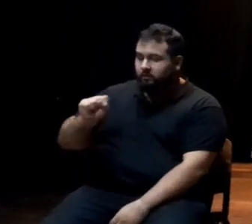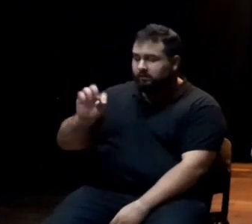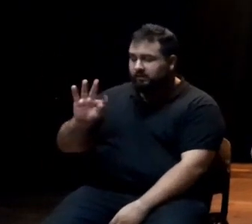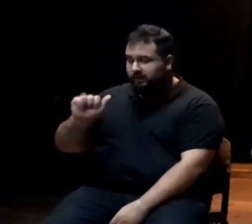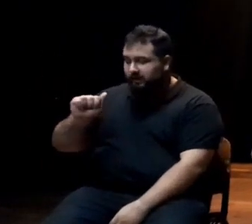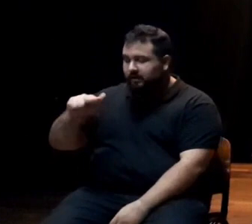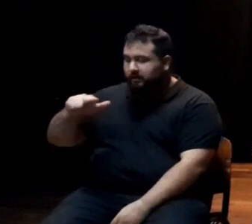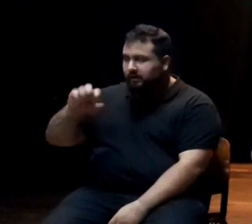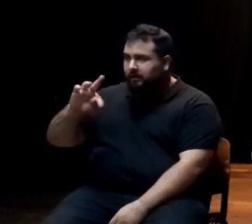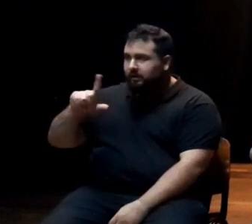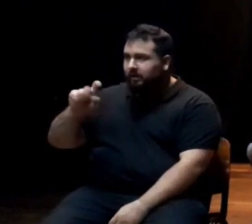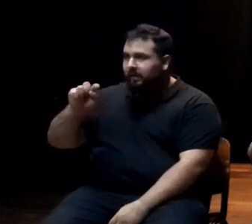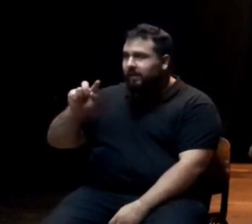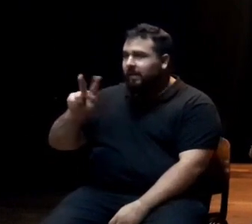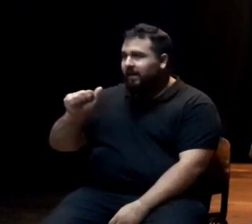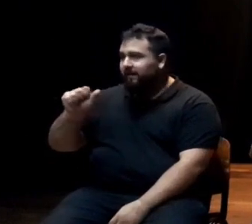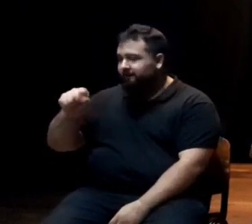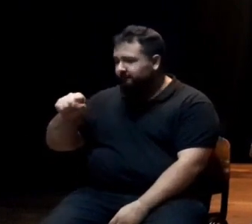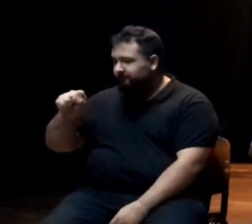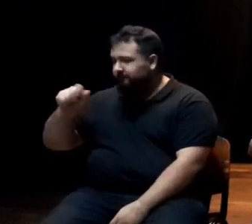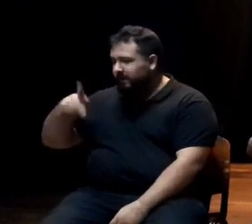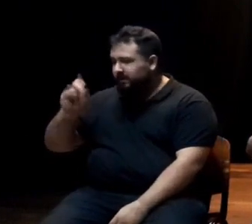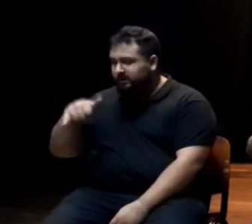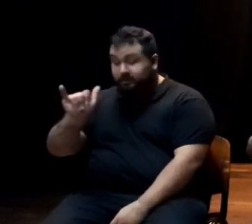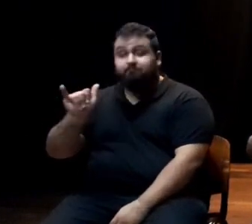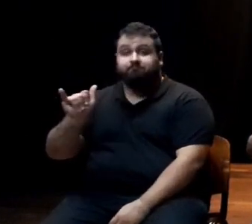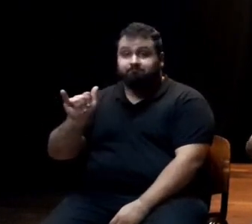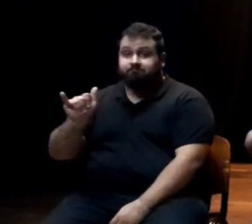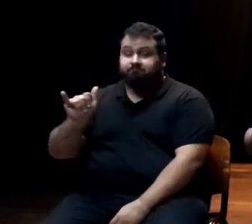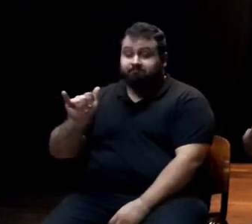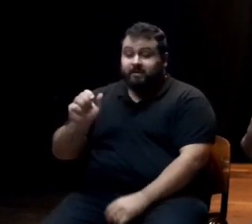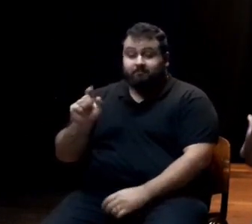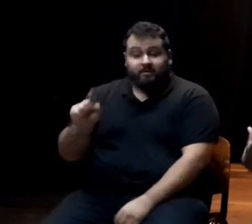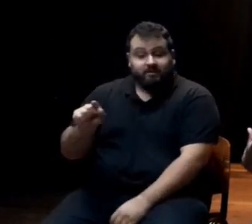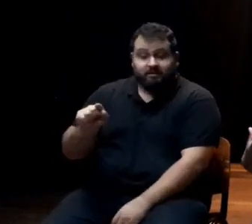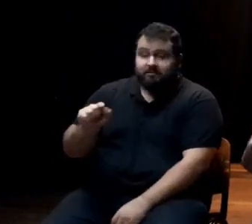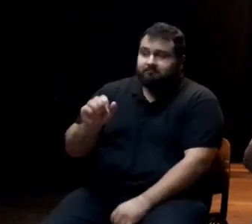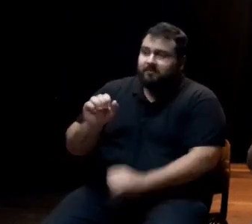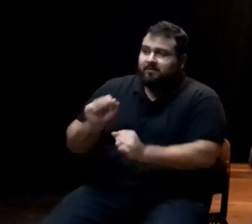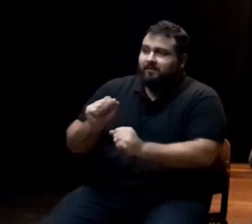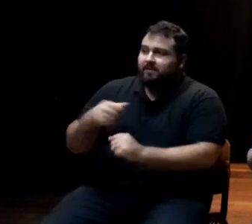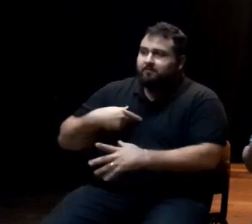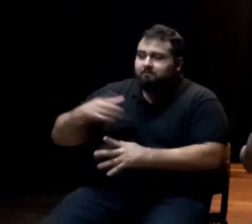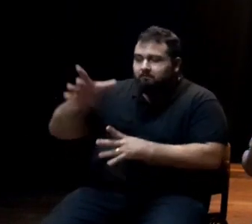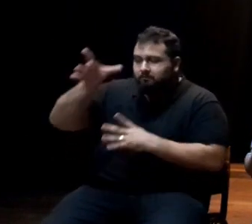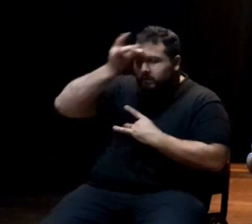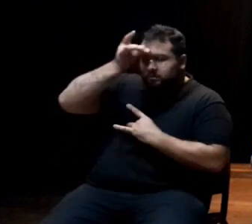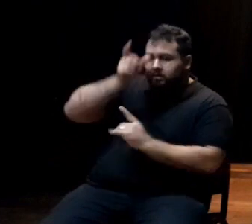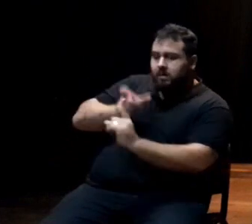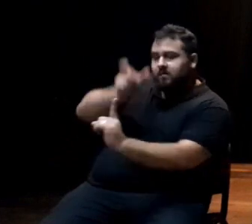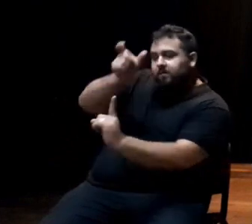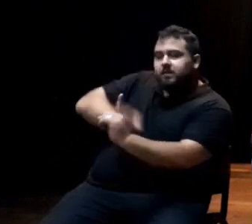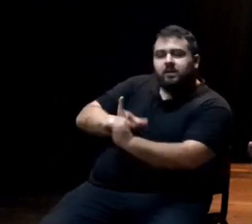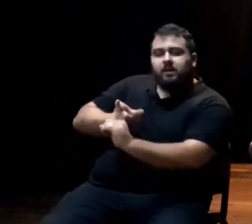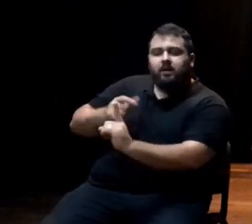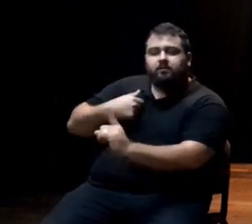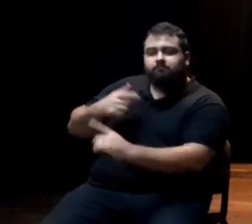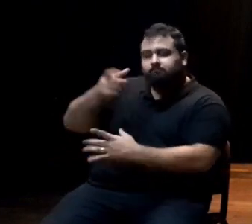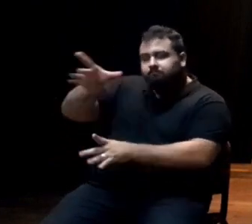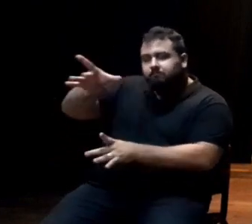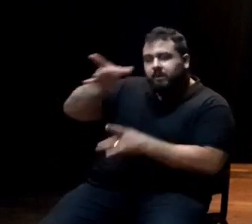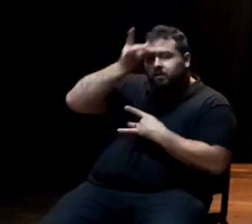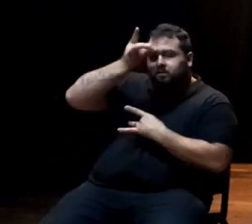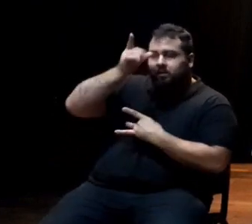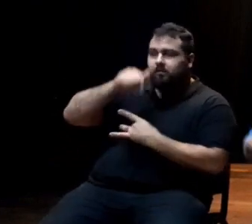Stanislavski, que ele vai falar que para a gente poder fazer um personagem, você poder atuar e criar aquele seu